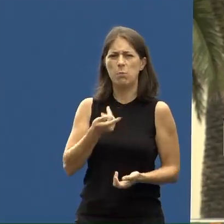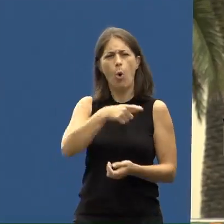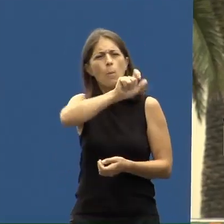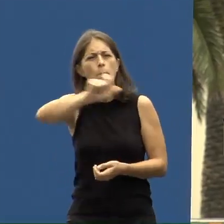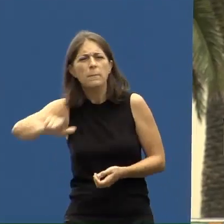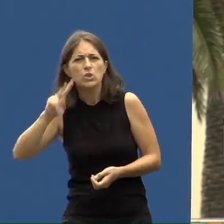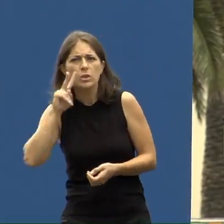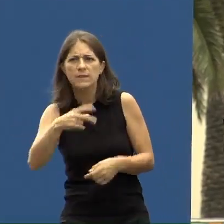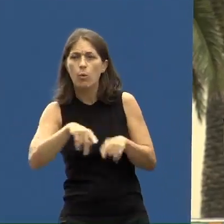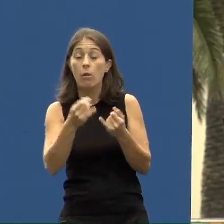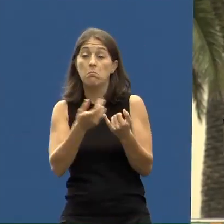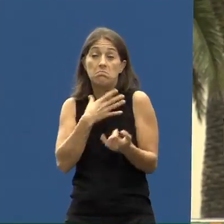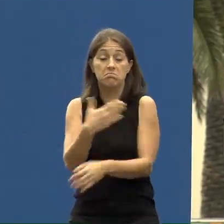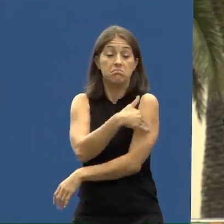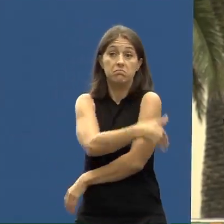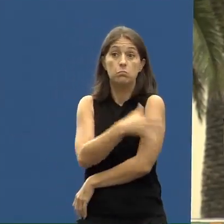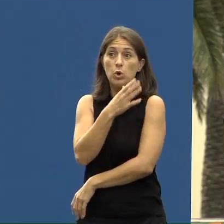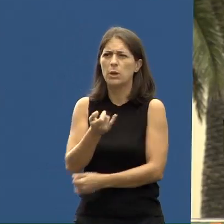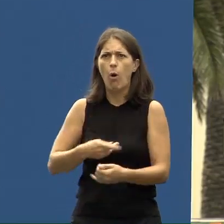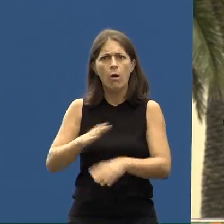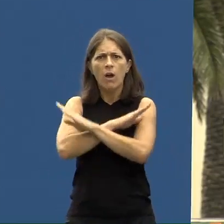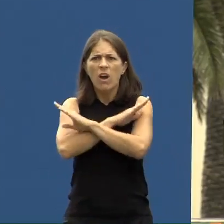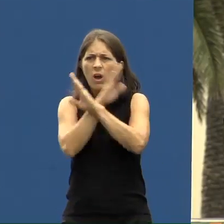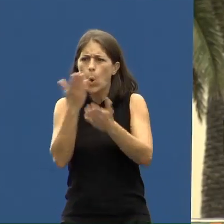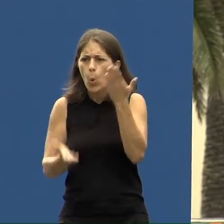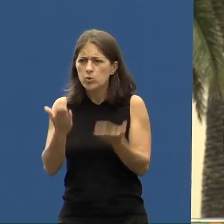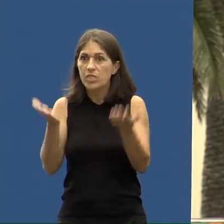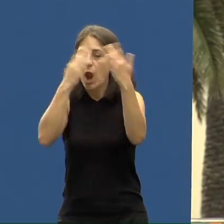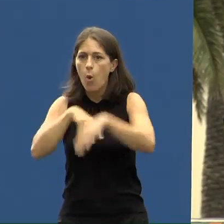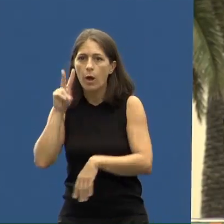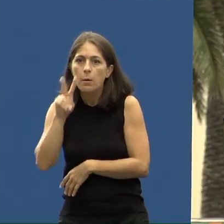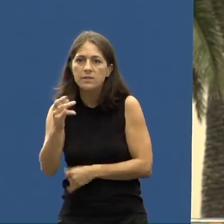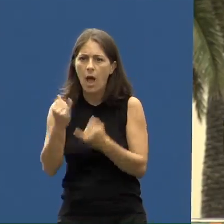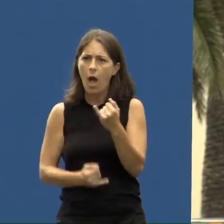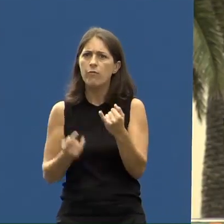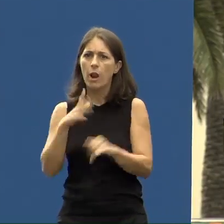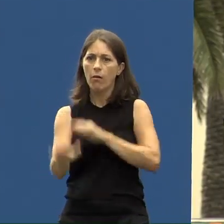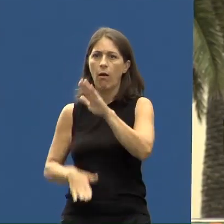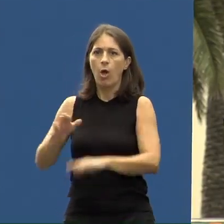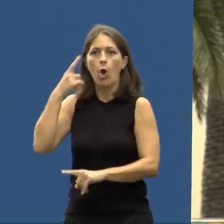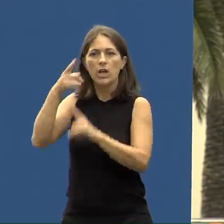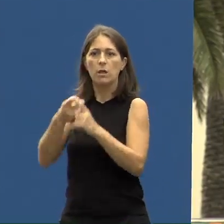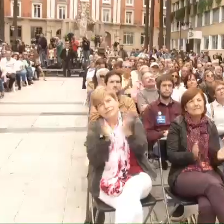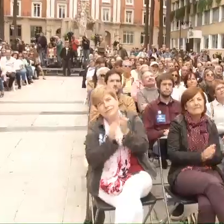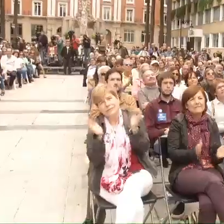as injustizas é fácil dar pasos para poder combatelas.